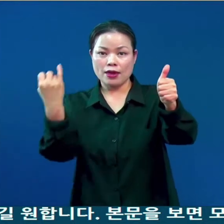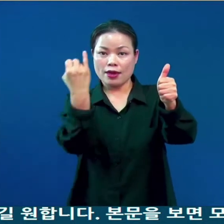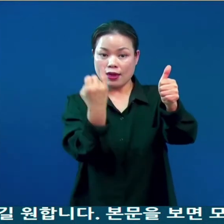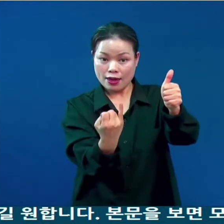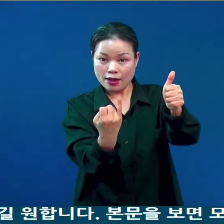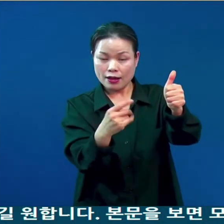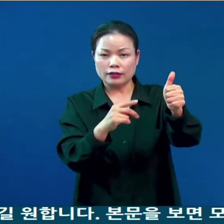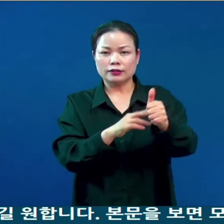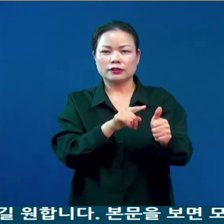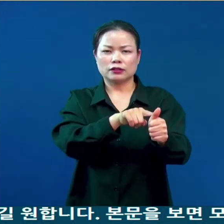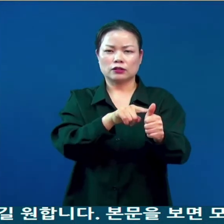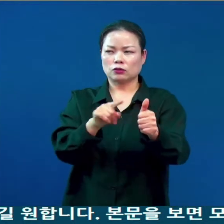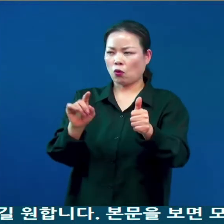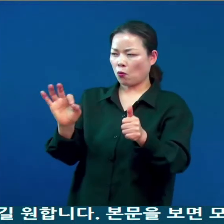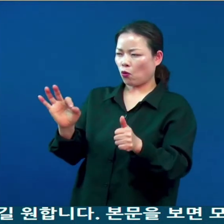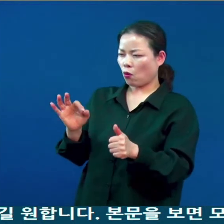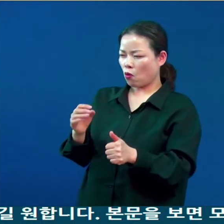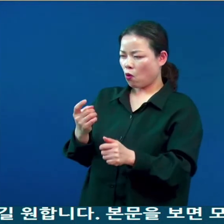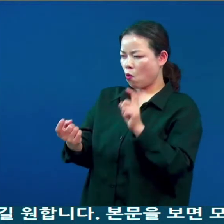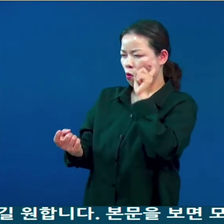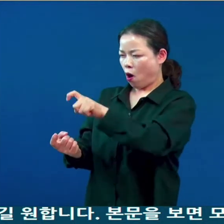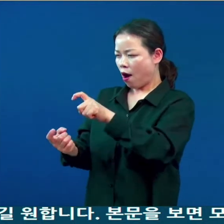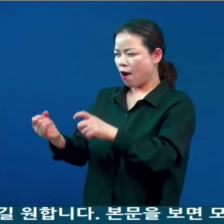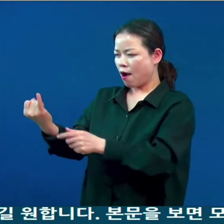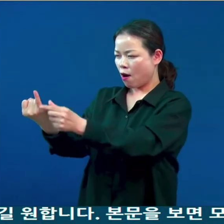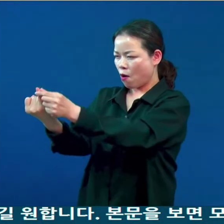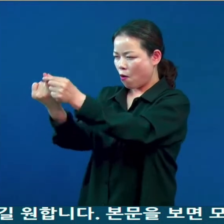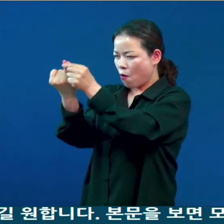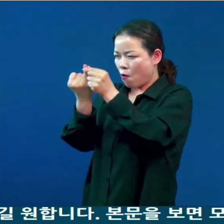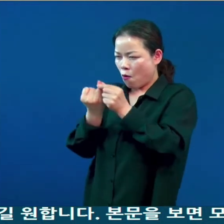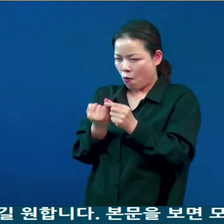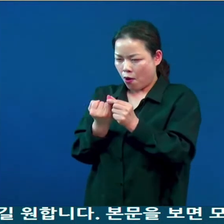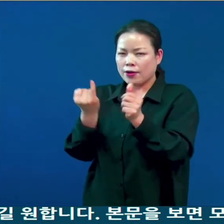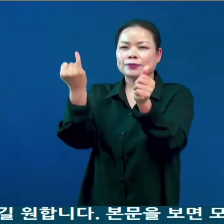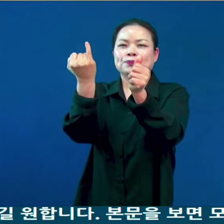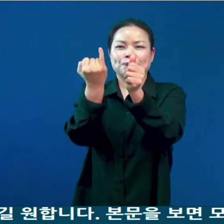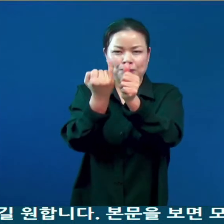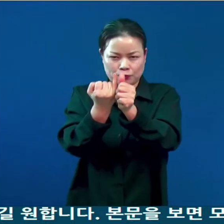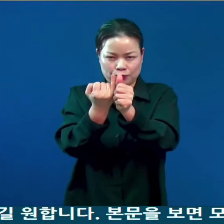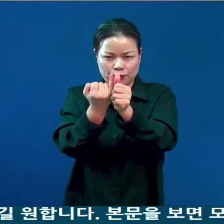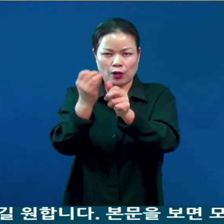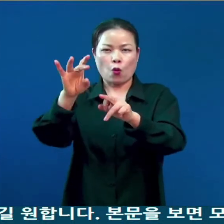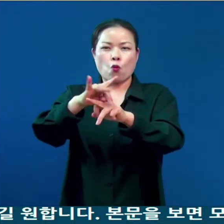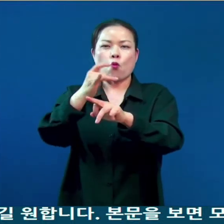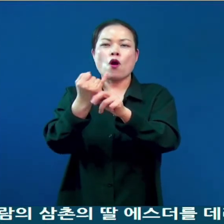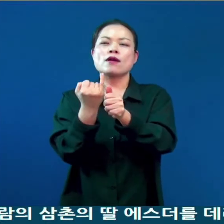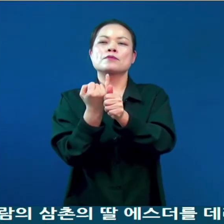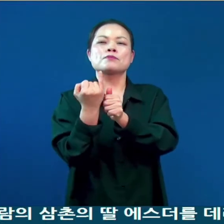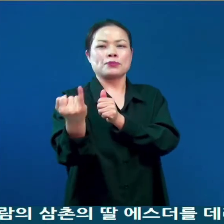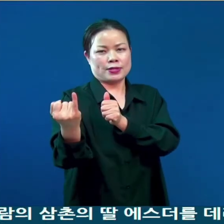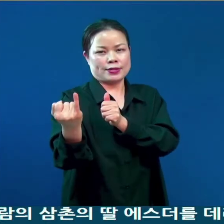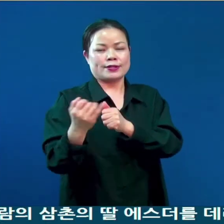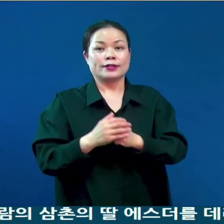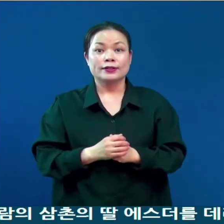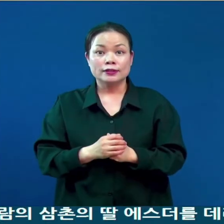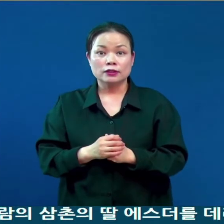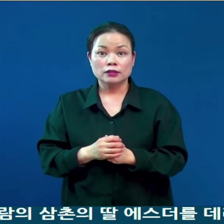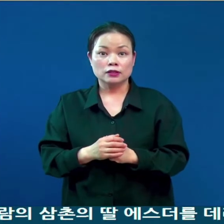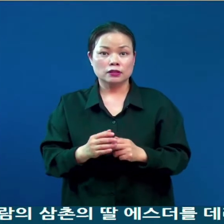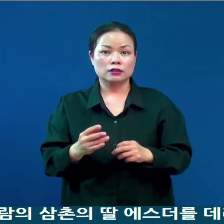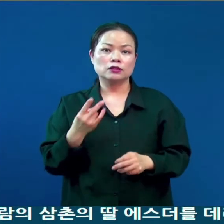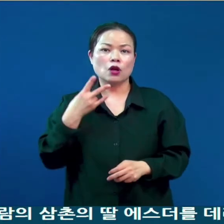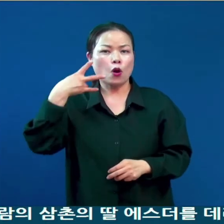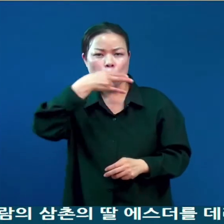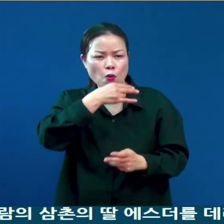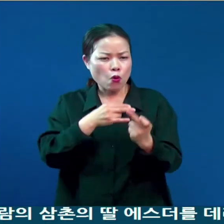아하수에로 왕이 이 에스더를 발탁하게 되죠. 그리고 왕비로 이제 세우게 됩니다. 그런 상황 가운데 이제